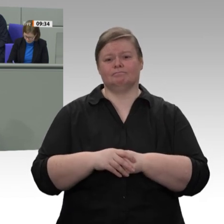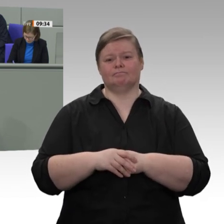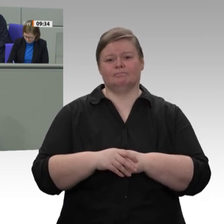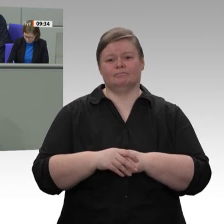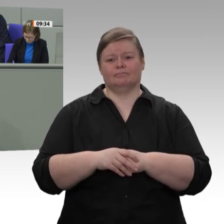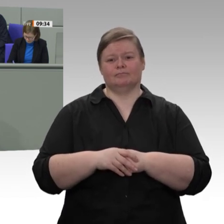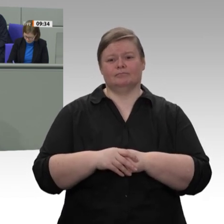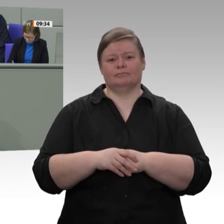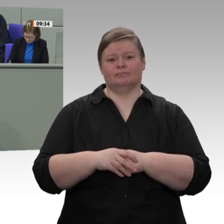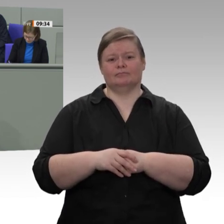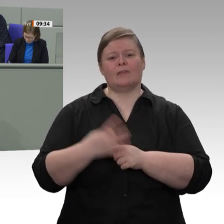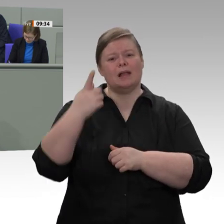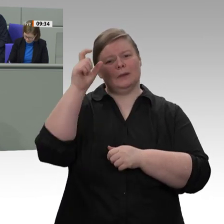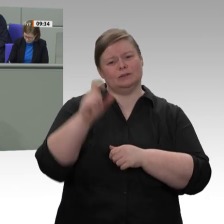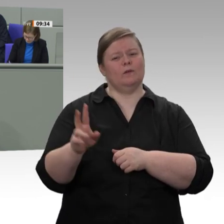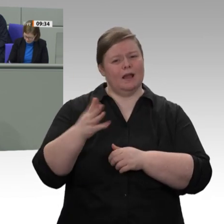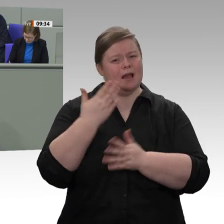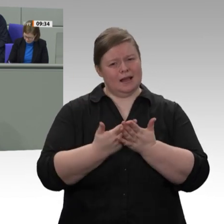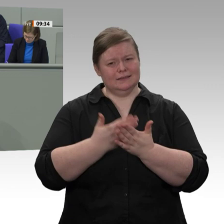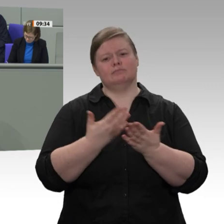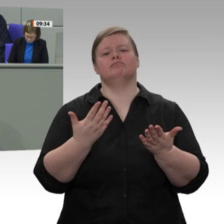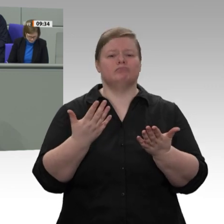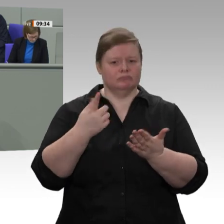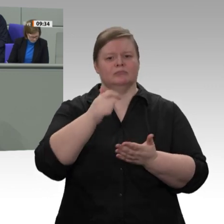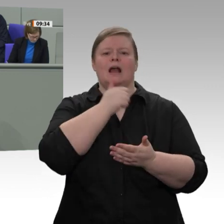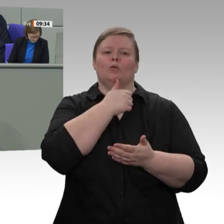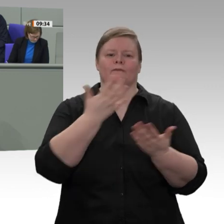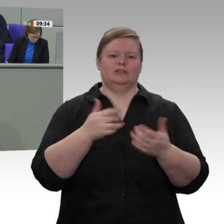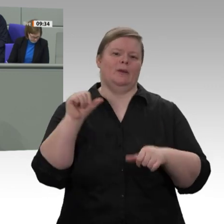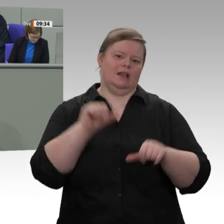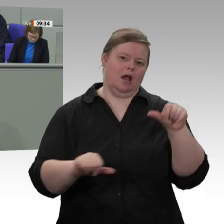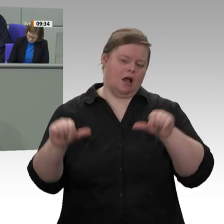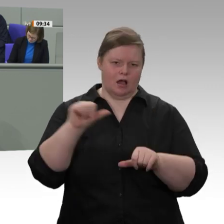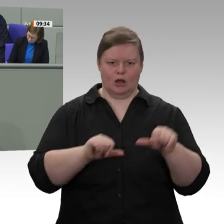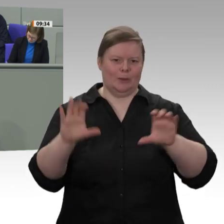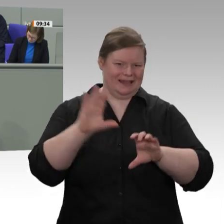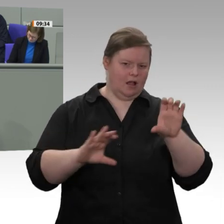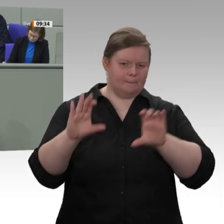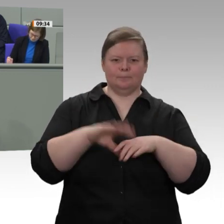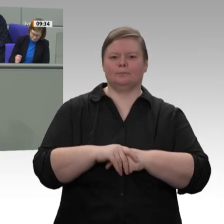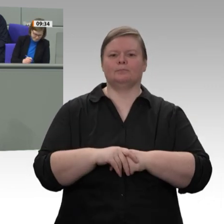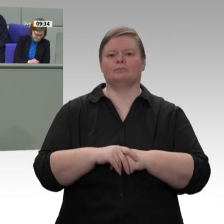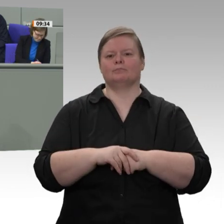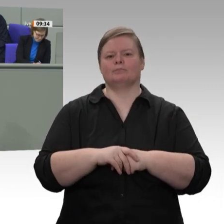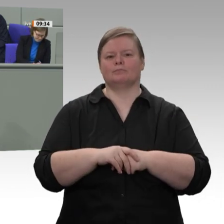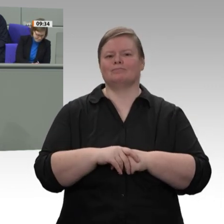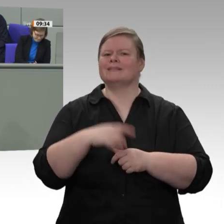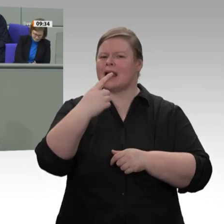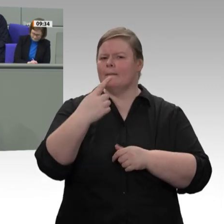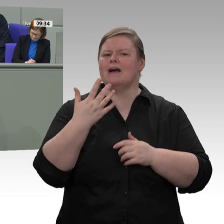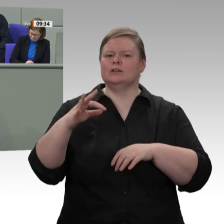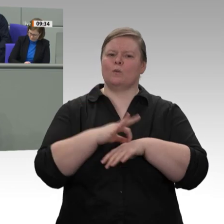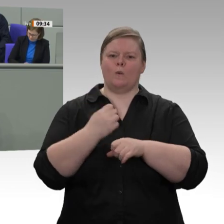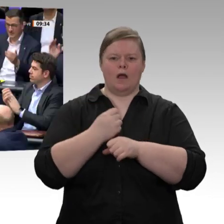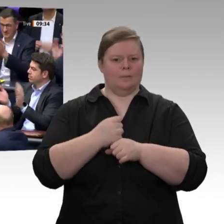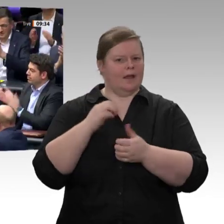die genossenschaftliche Tradition manches Ignoranten oder manchem, der viel Deutschtümelei hat. Vielen Dank, Karamba,